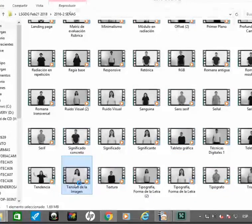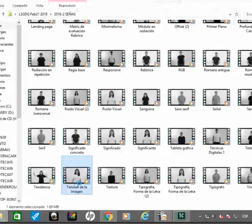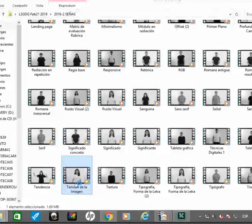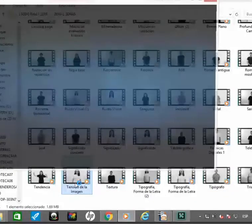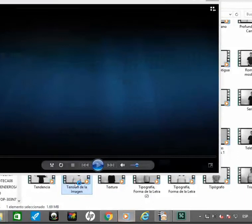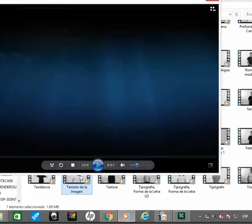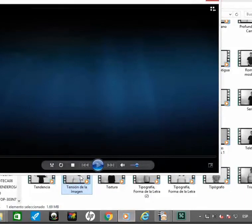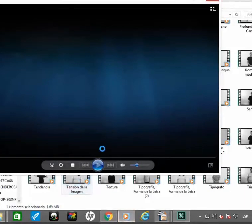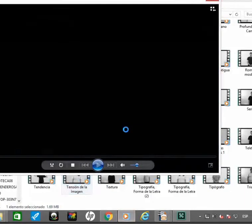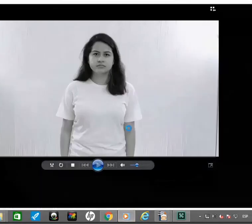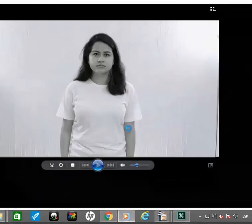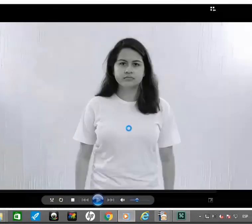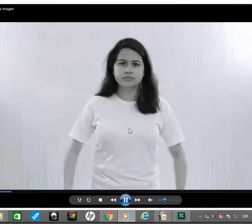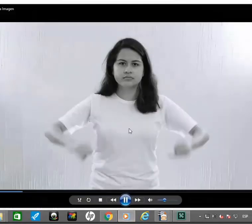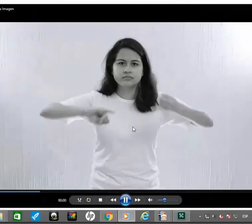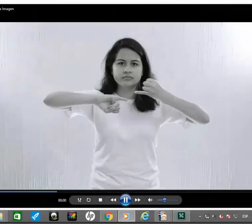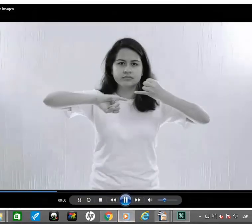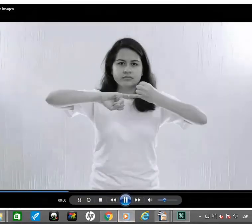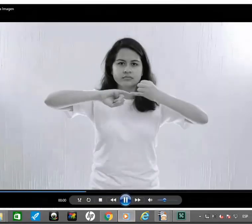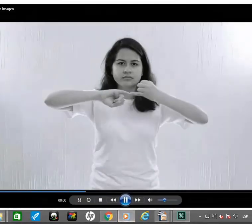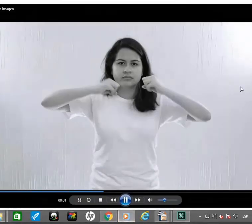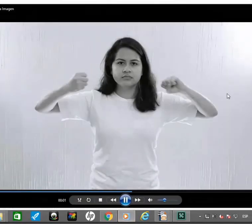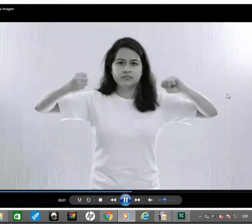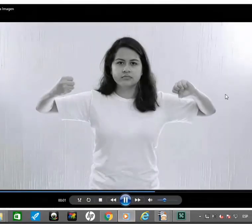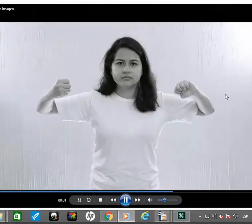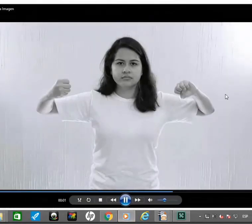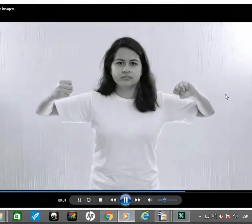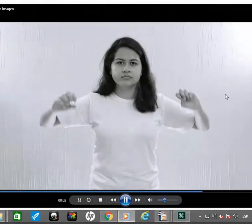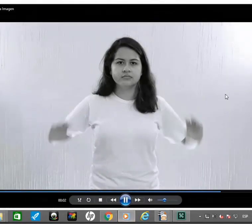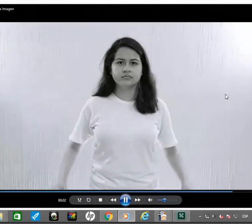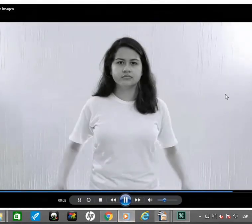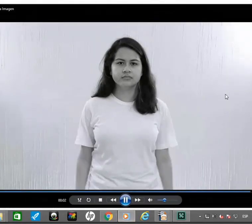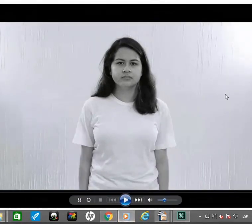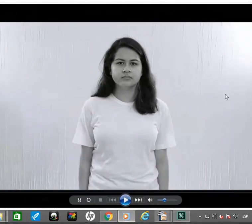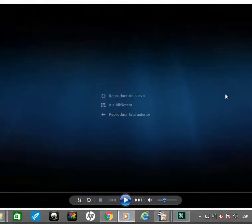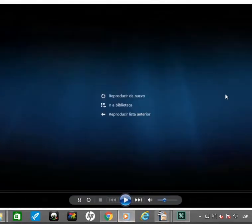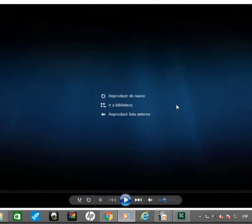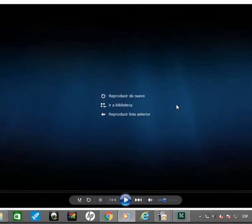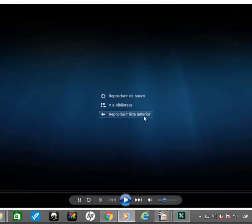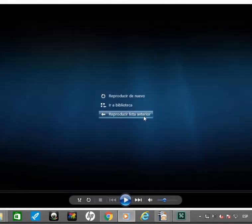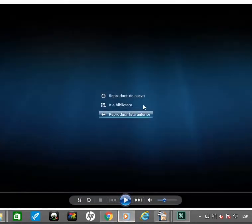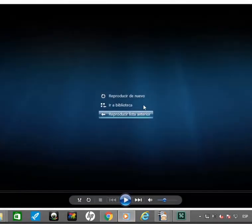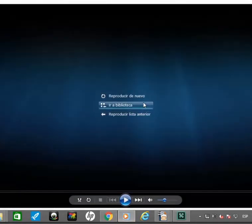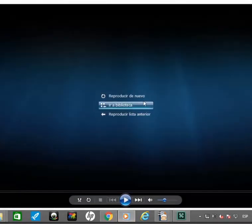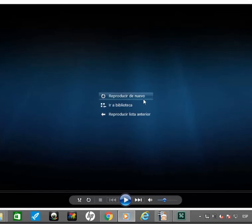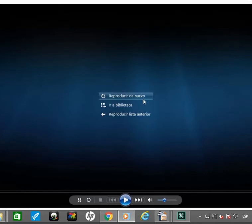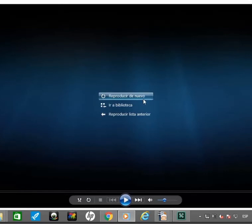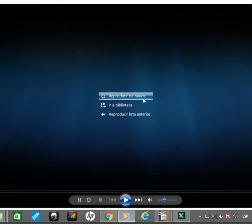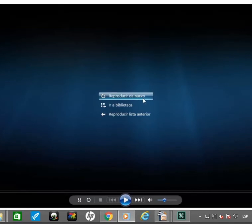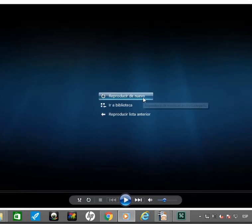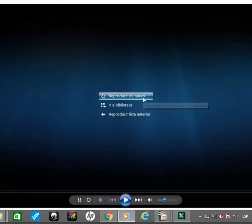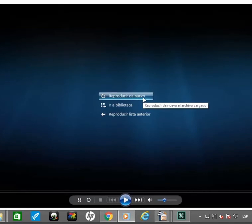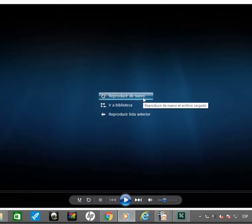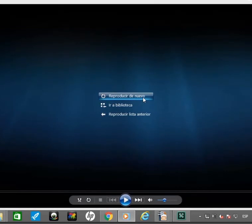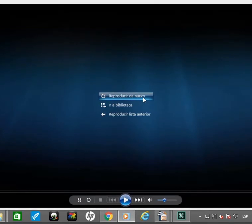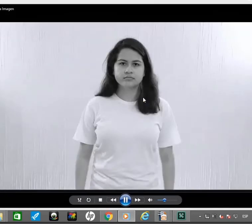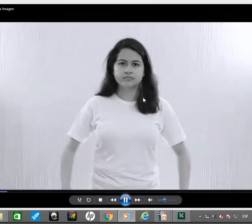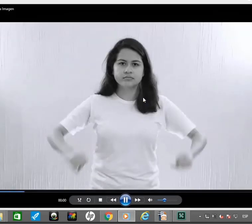importa. Pero ¿cómo le explicas la seña de retórica a una persona sorda?